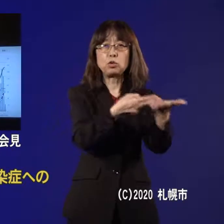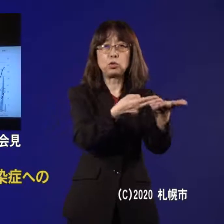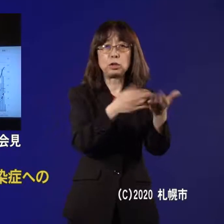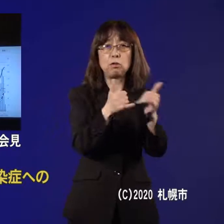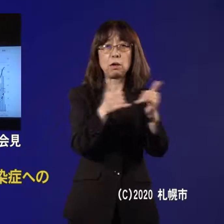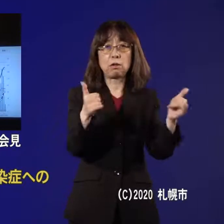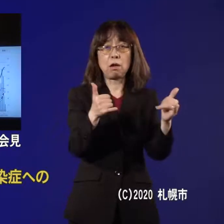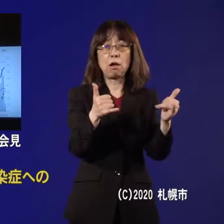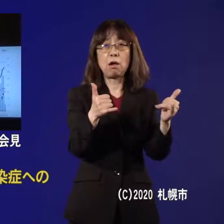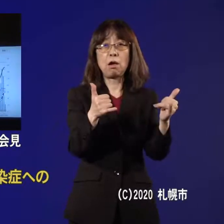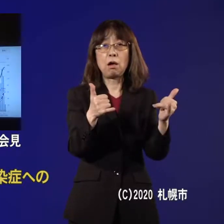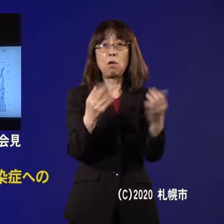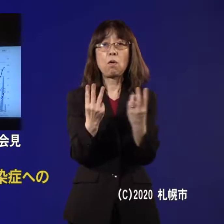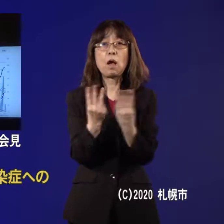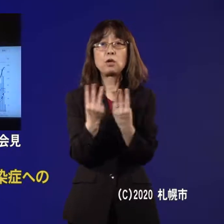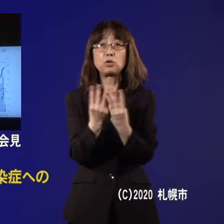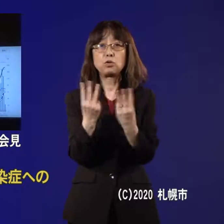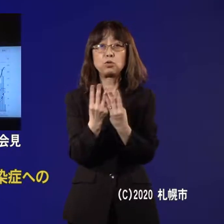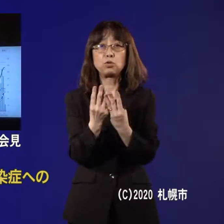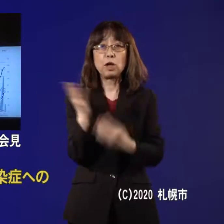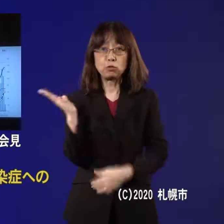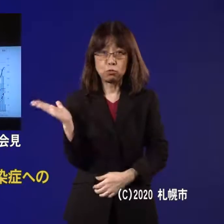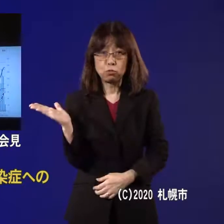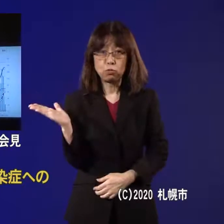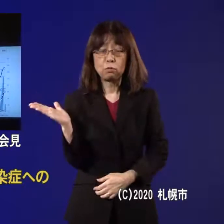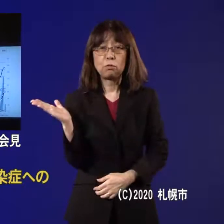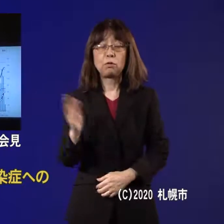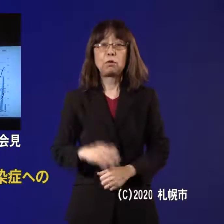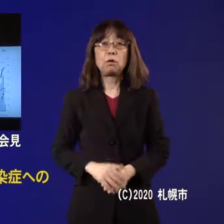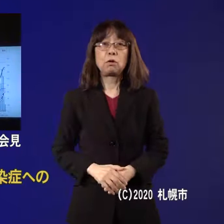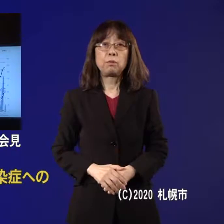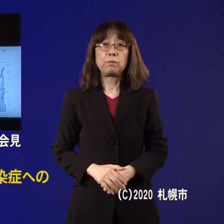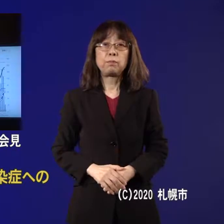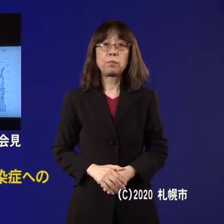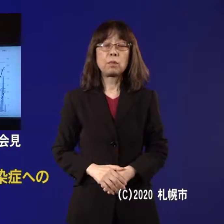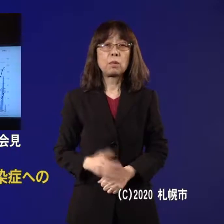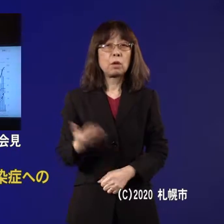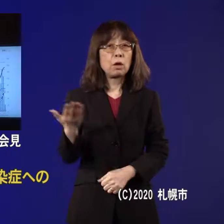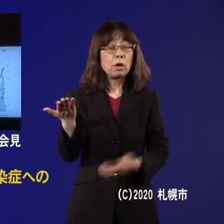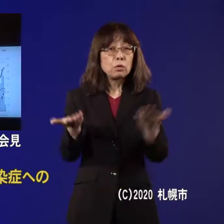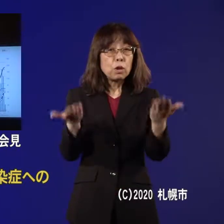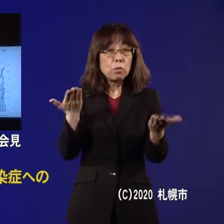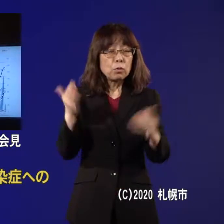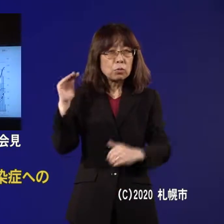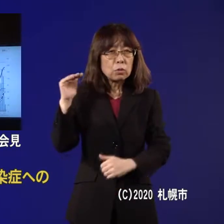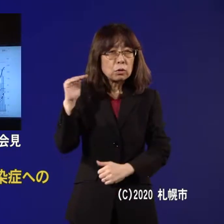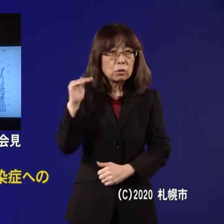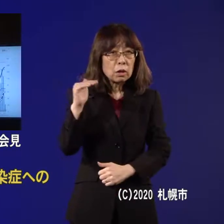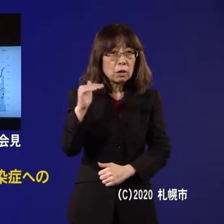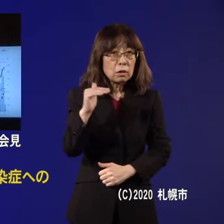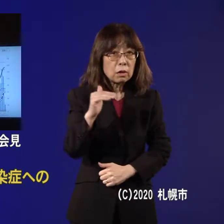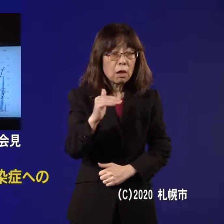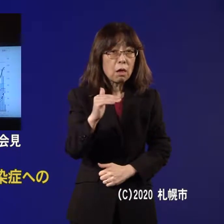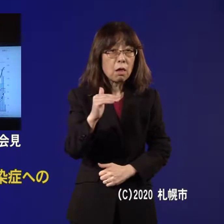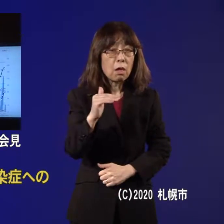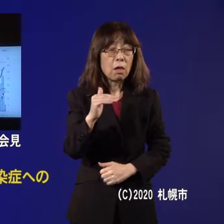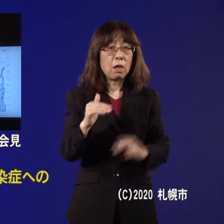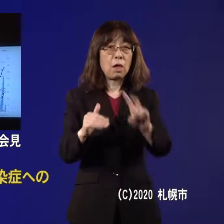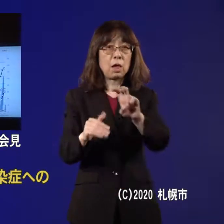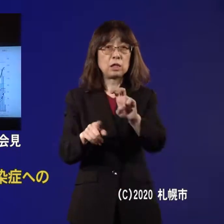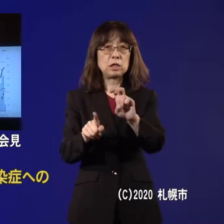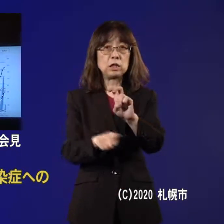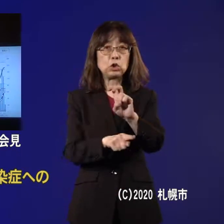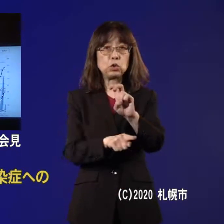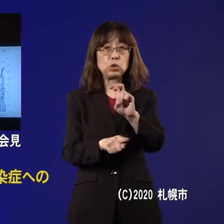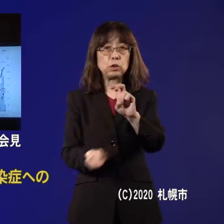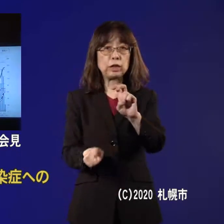の数であります。一時期ずっと減ってきまして、20人ぐらい